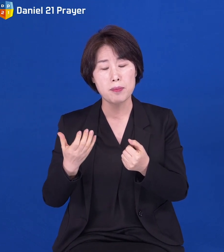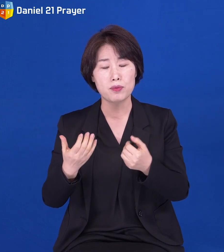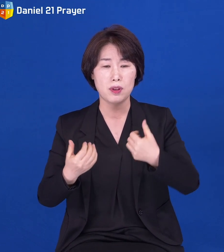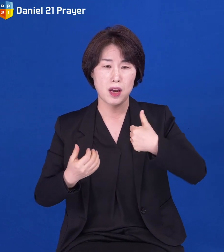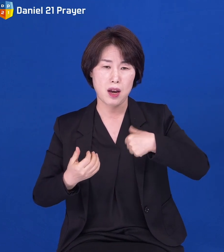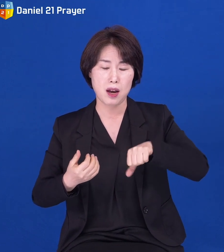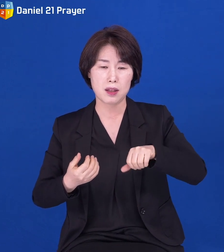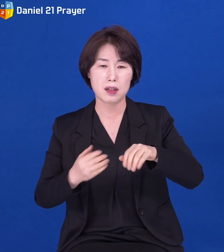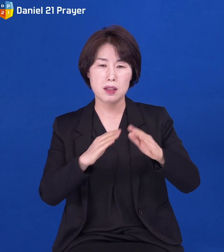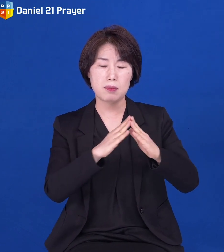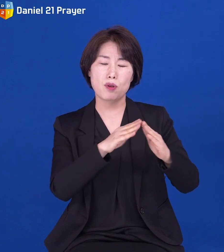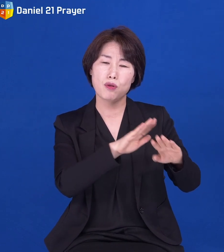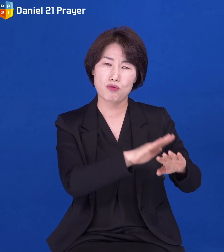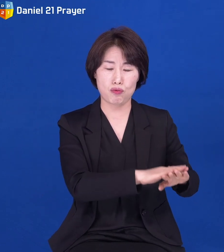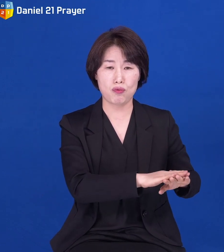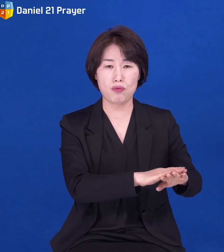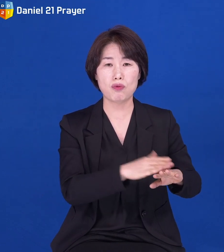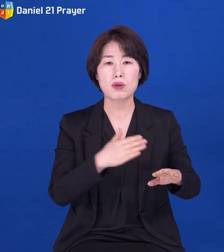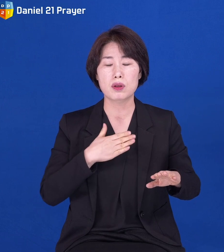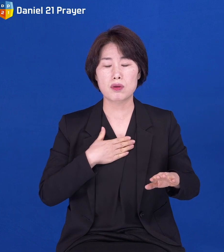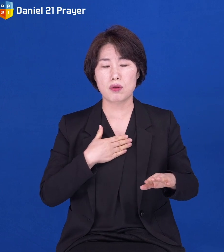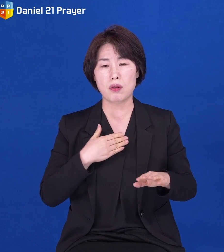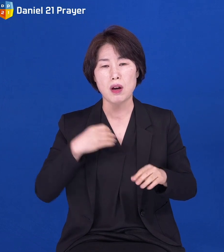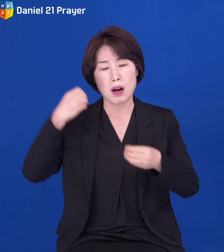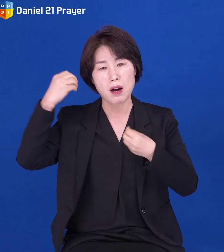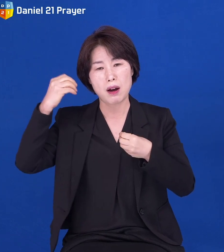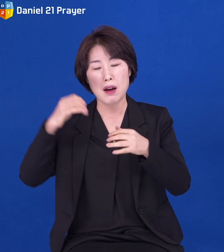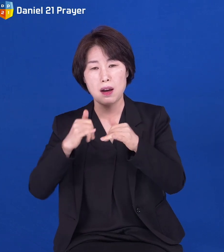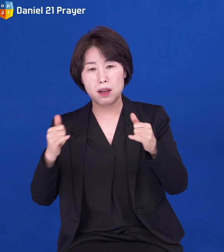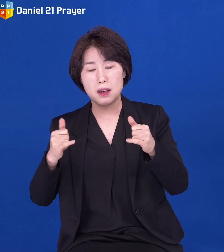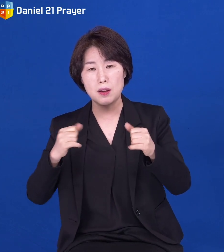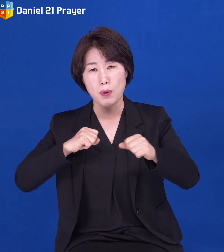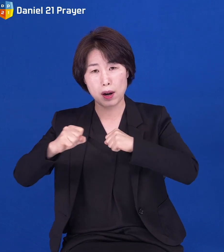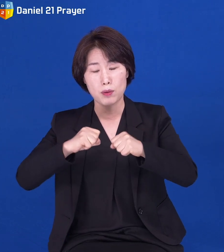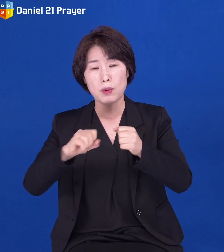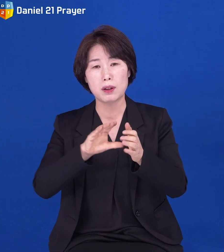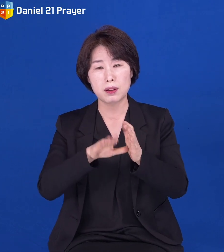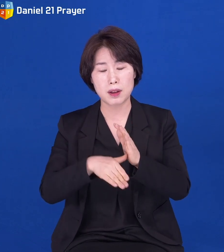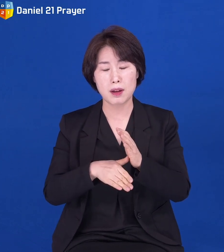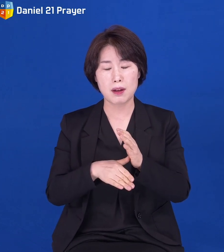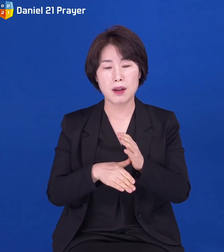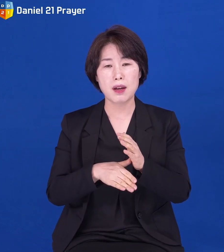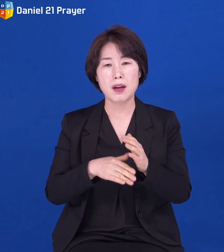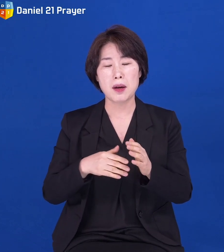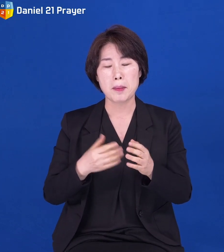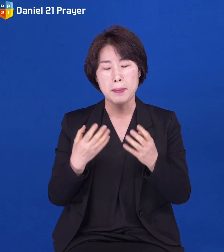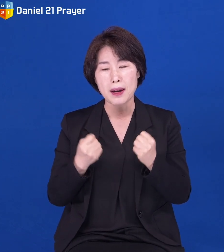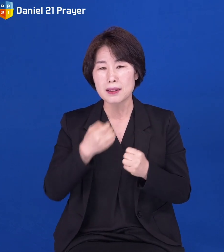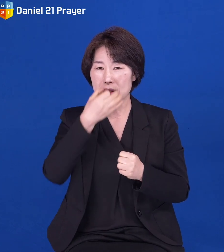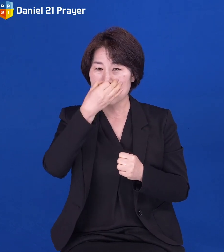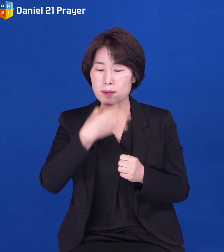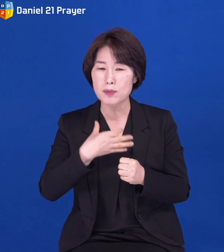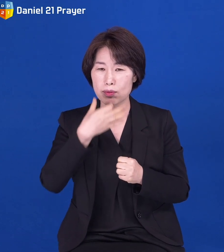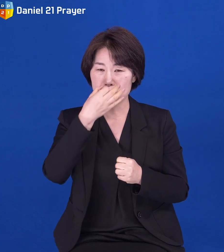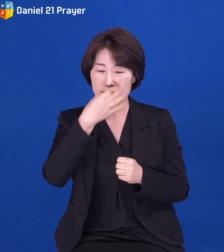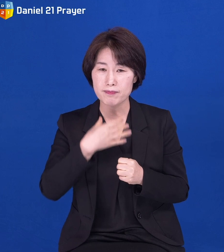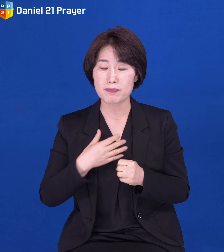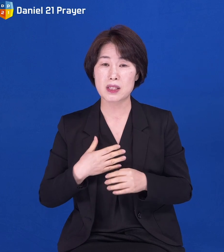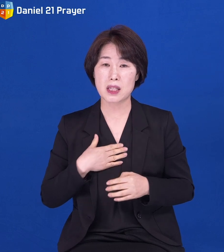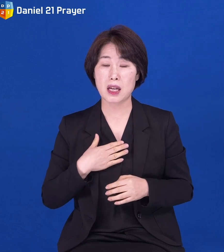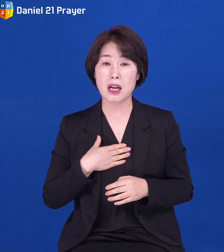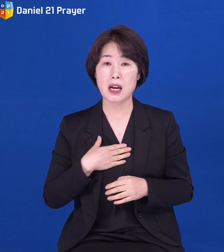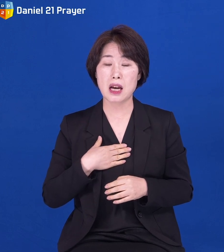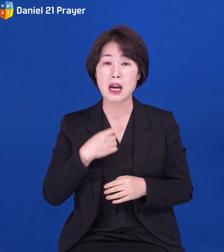많이 생겼었고 많이 울었고 되게 어린 나이에 지금 많이 힘들었어가지고 제가 30살 때